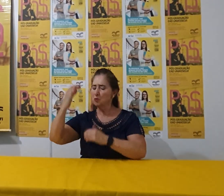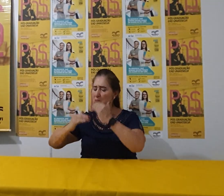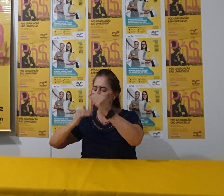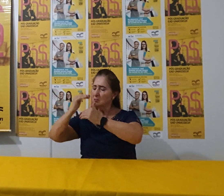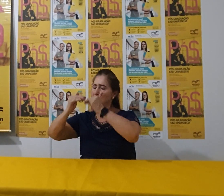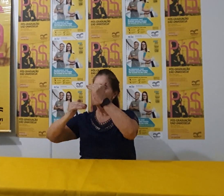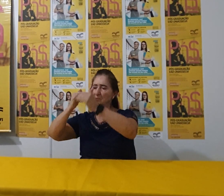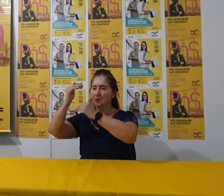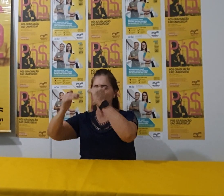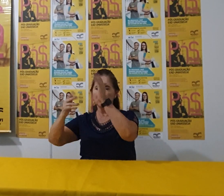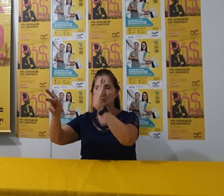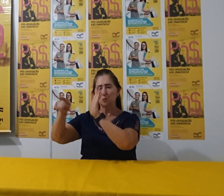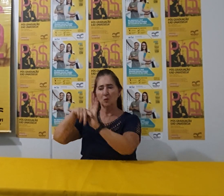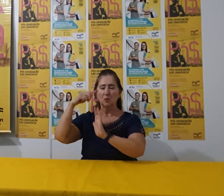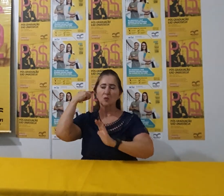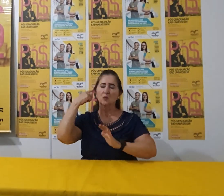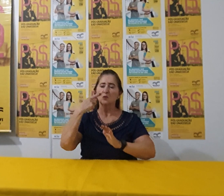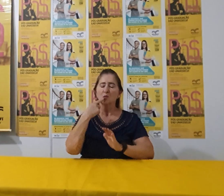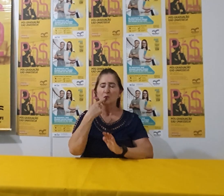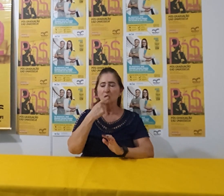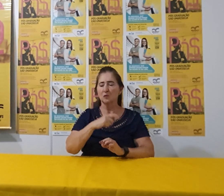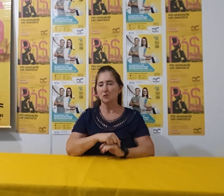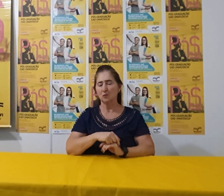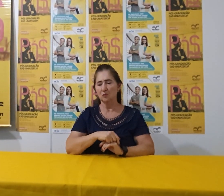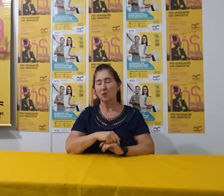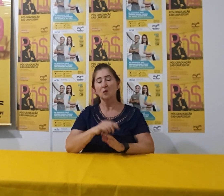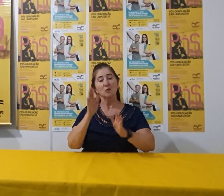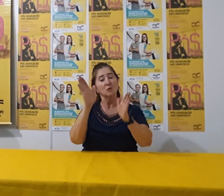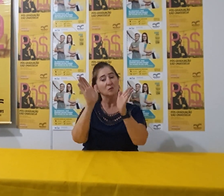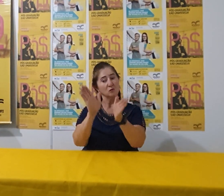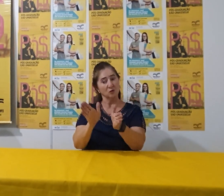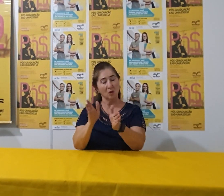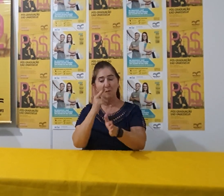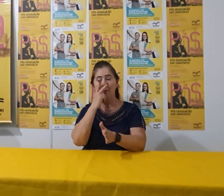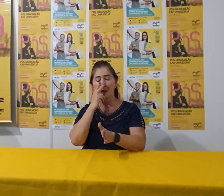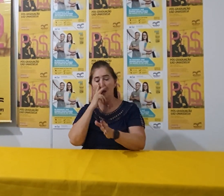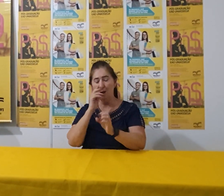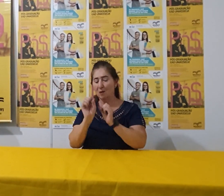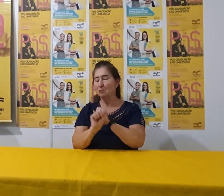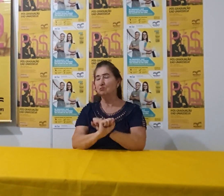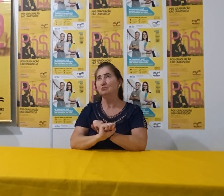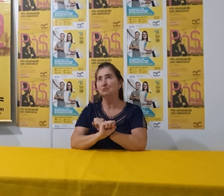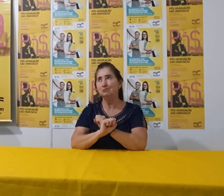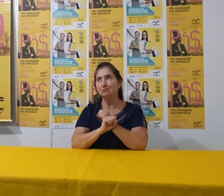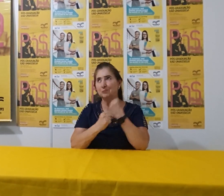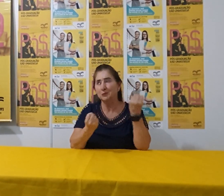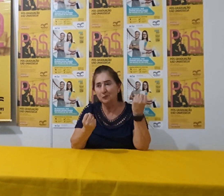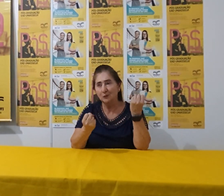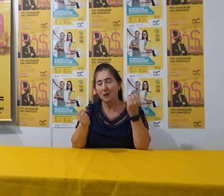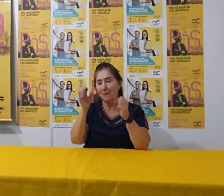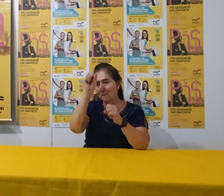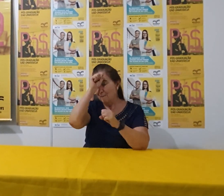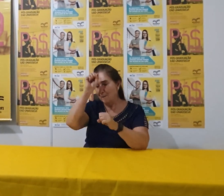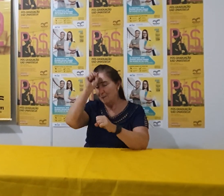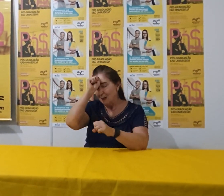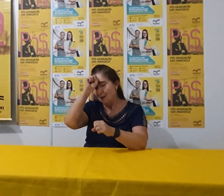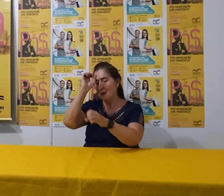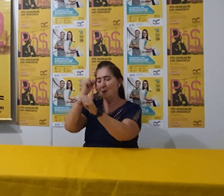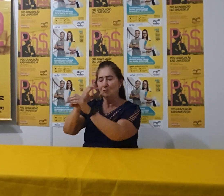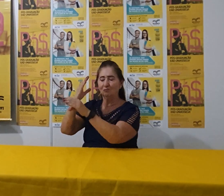aluno surdo, sendo ela quem possibilitará a aquisição da aprendizagem. Mediante seu